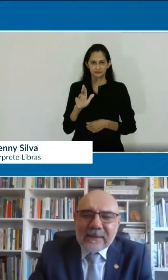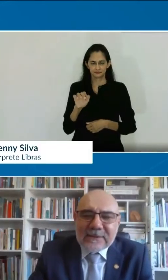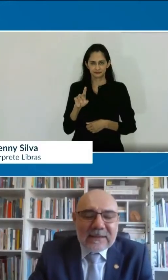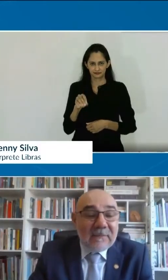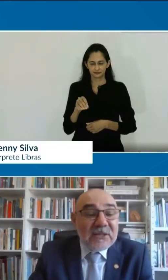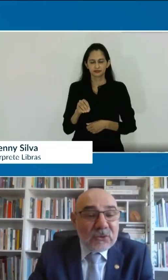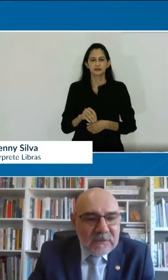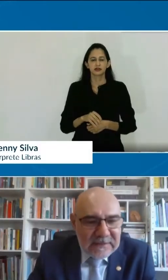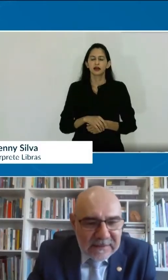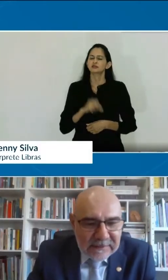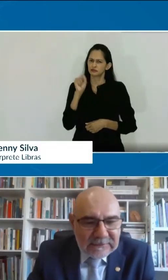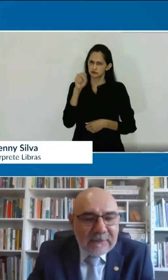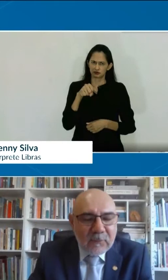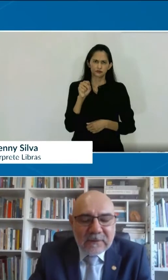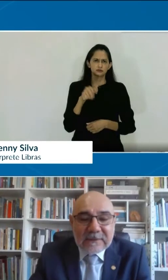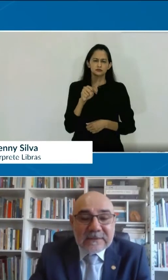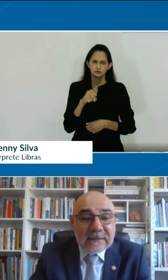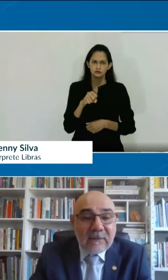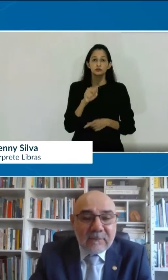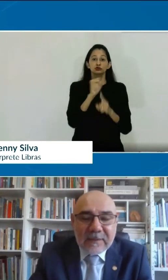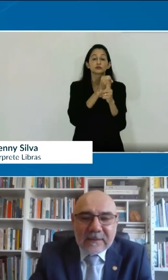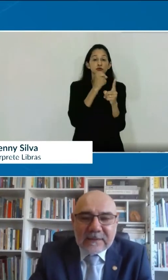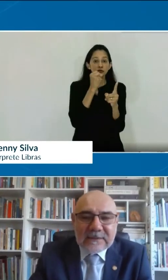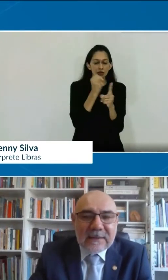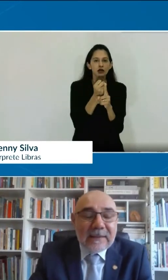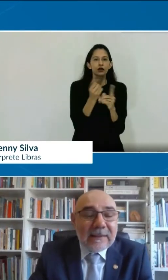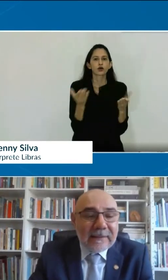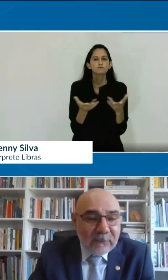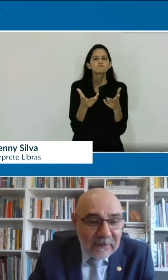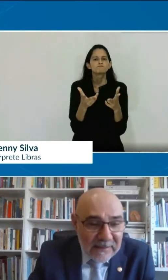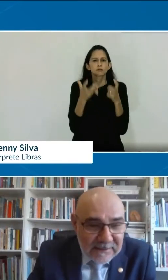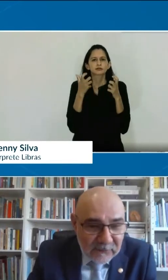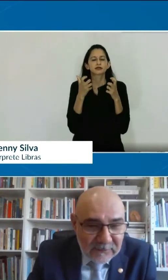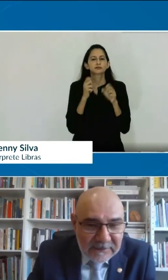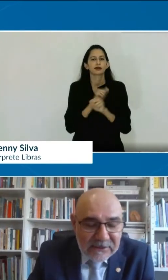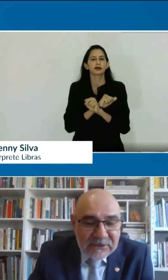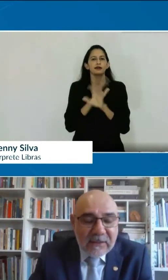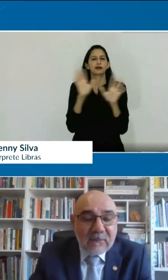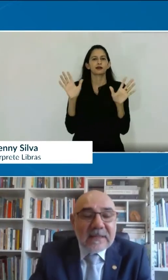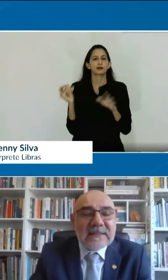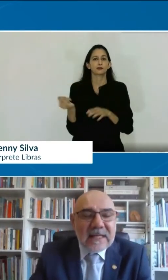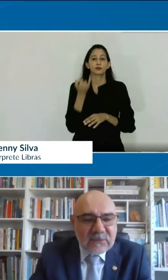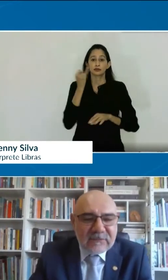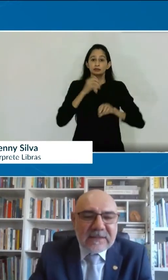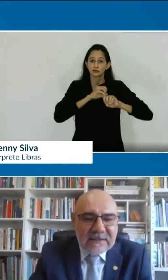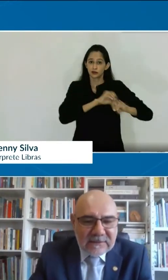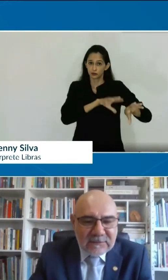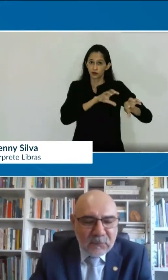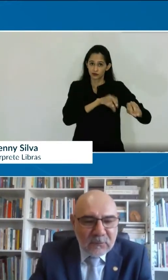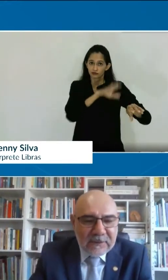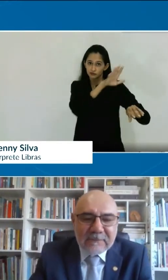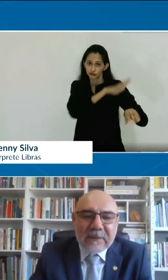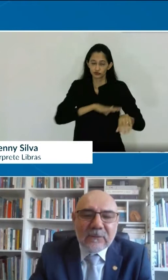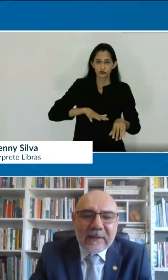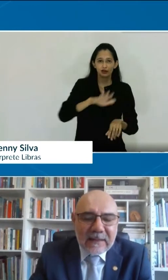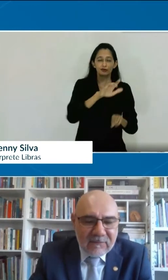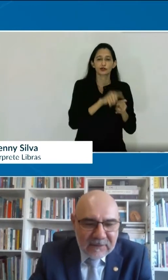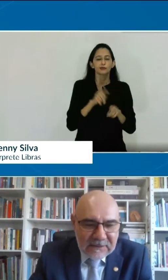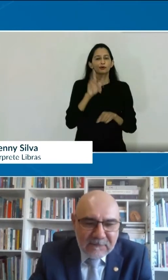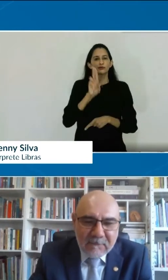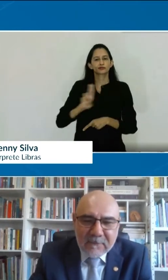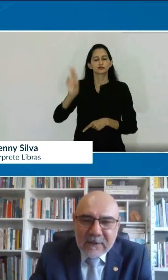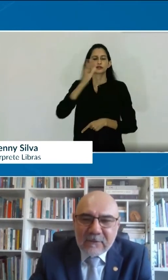população está mais consciente da importância não apenas da educação de maneira geral, mas das universidades públicas